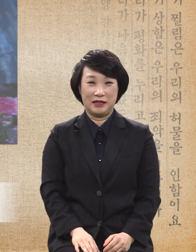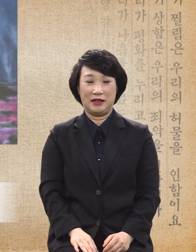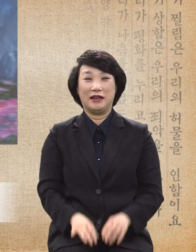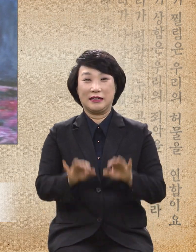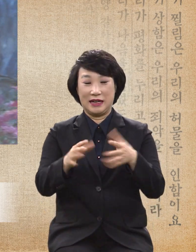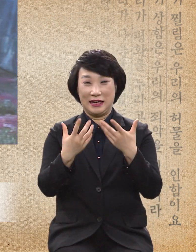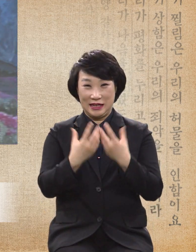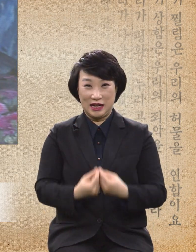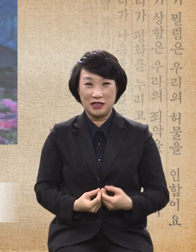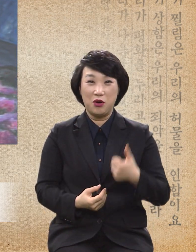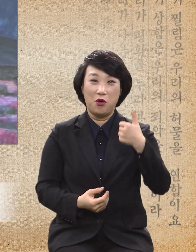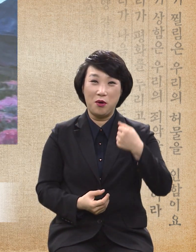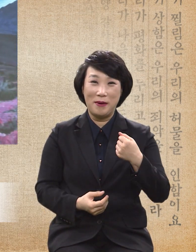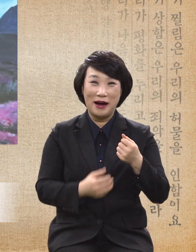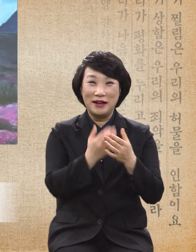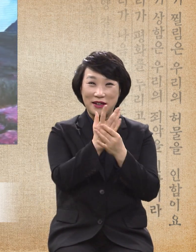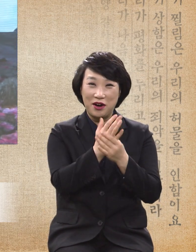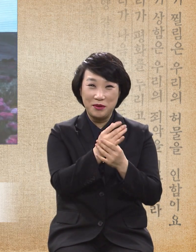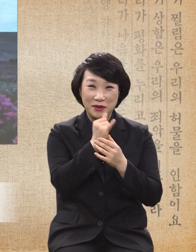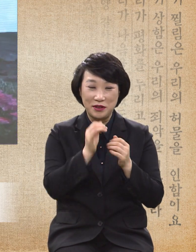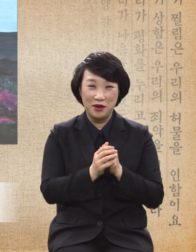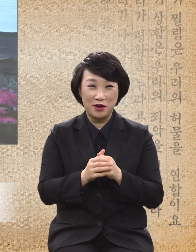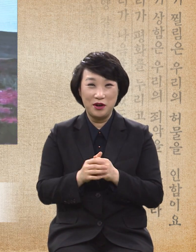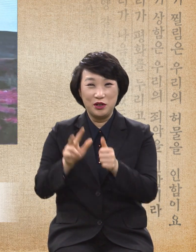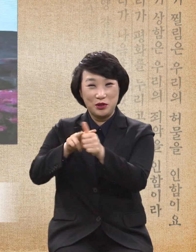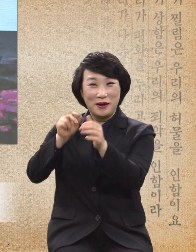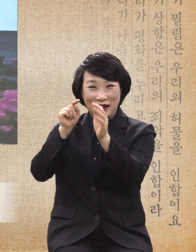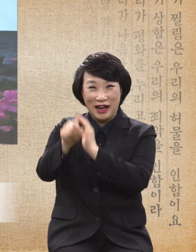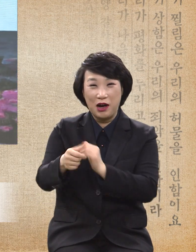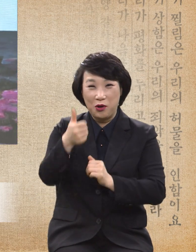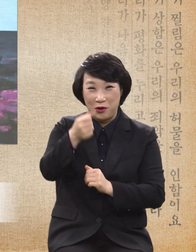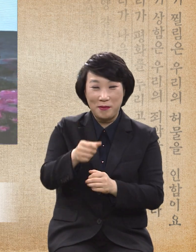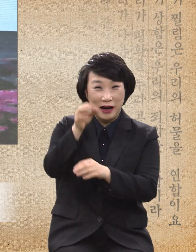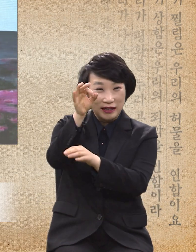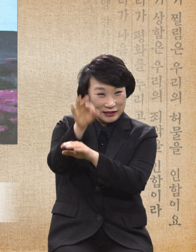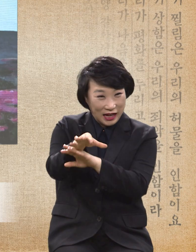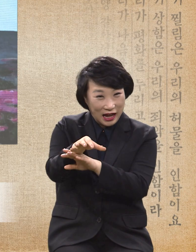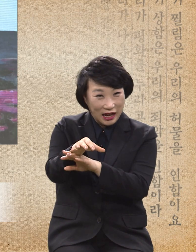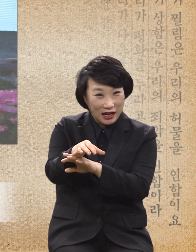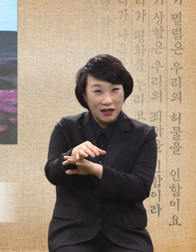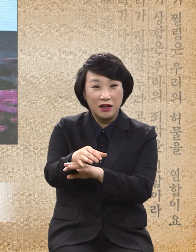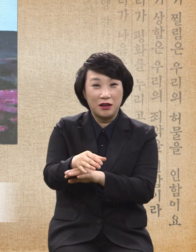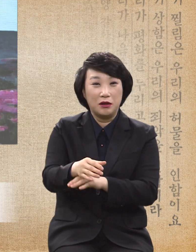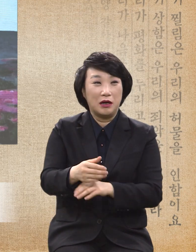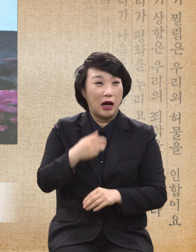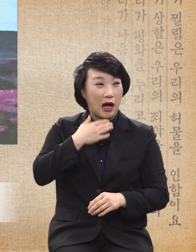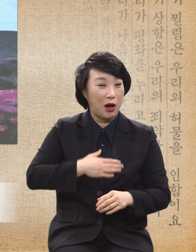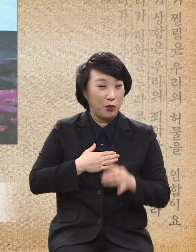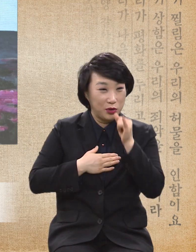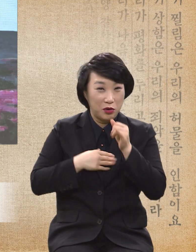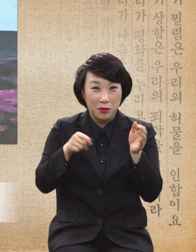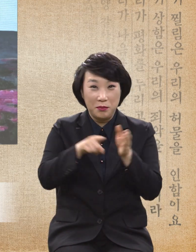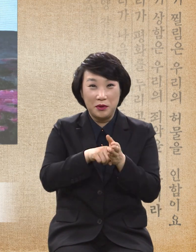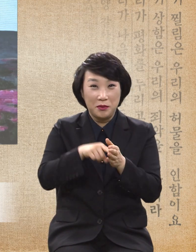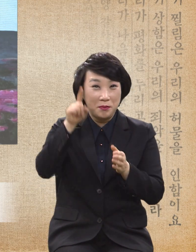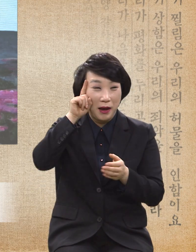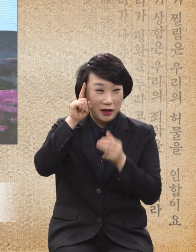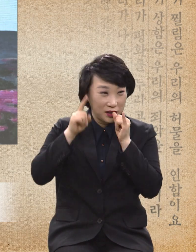5만 원짜리를 가지면 5만 원어치 물건 살 수 있다는 사실은 실감이 나. 믿어져. 그대로